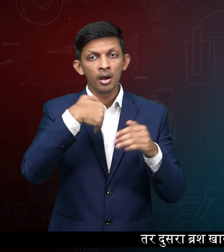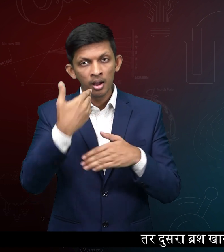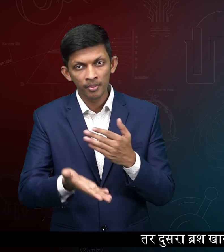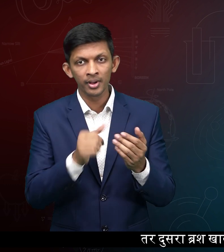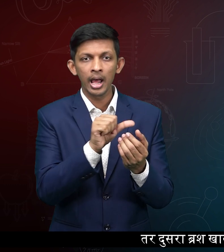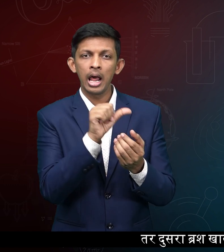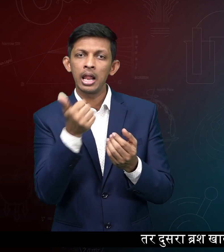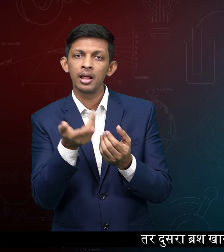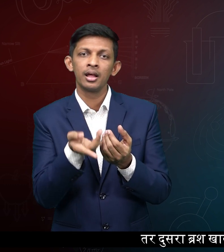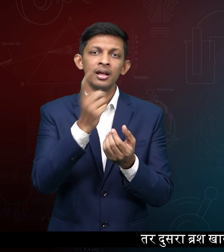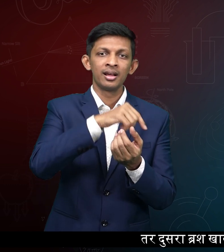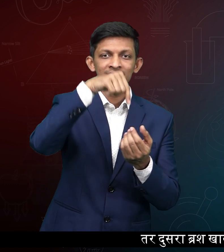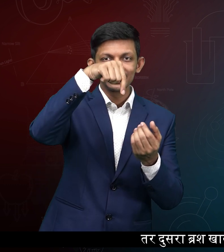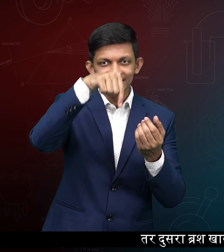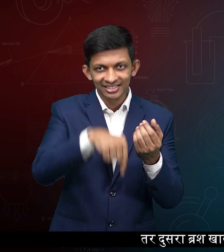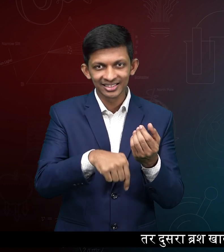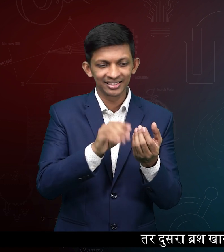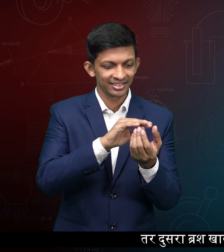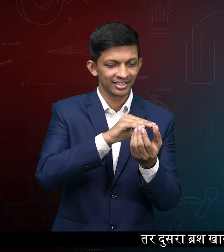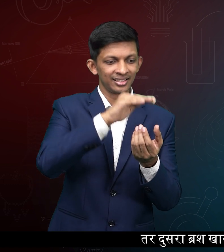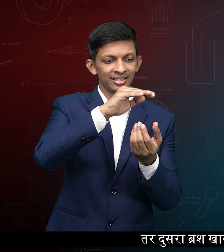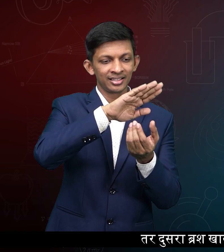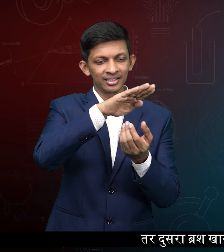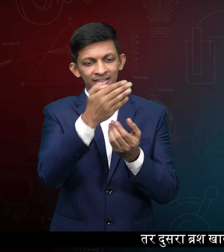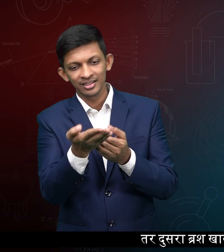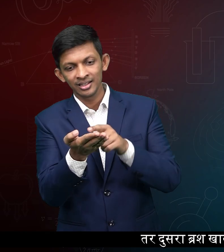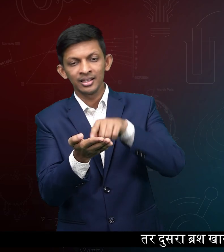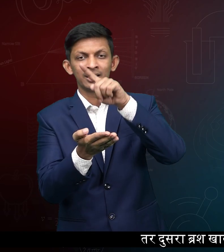तर दुसरा ब्रश खाली जाणाऱ्या भागाशी संपर्कात असतो.